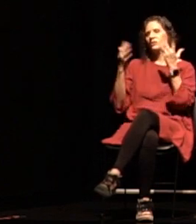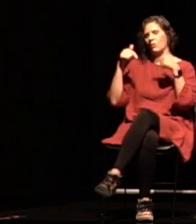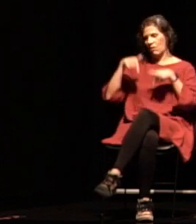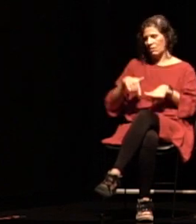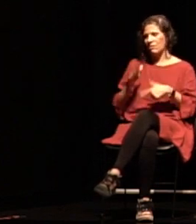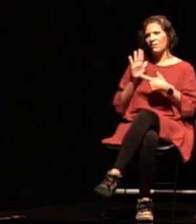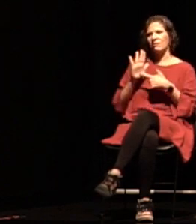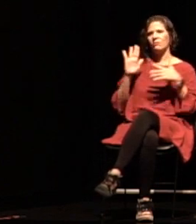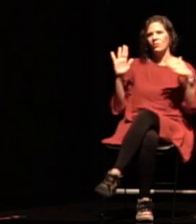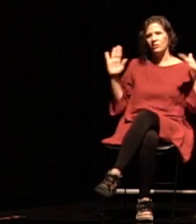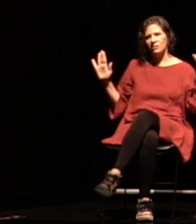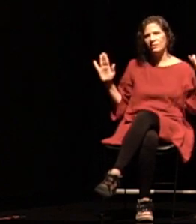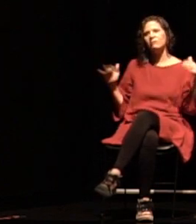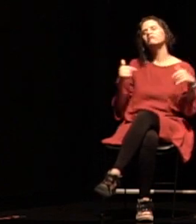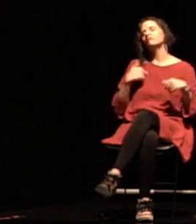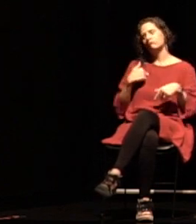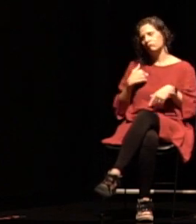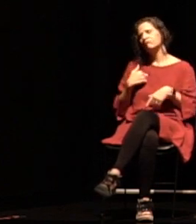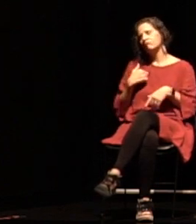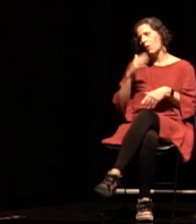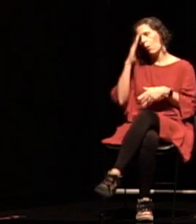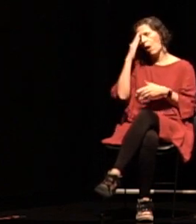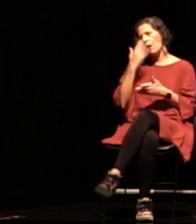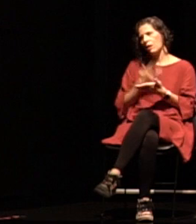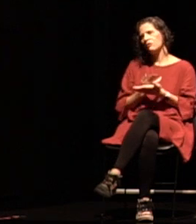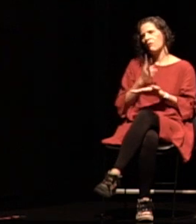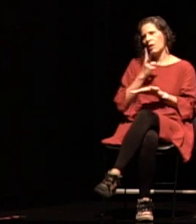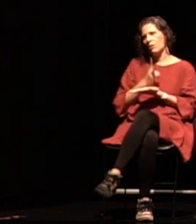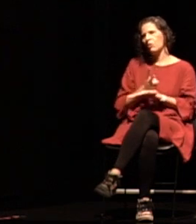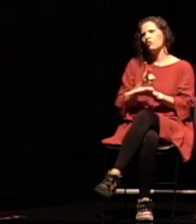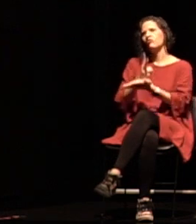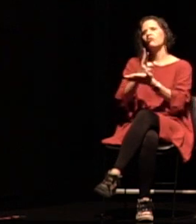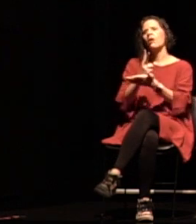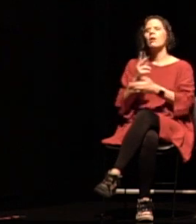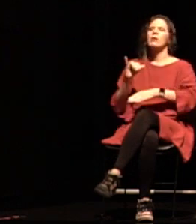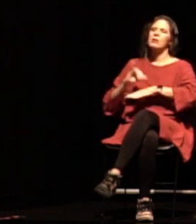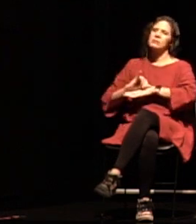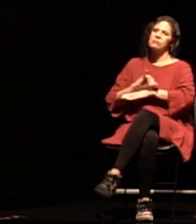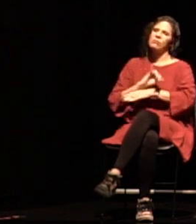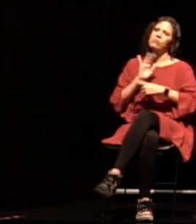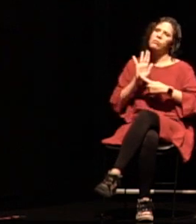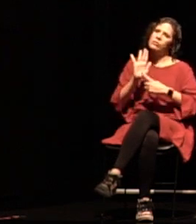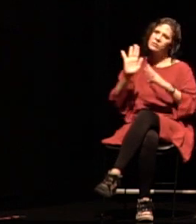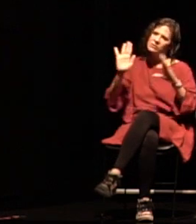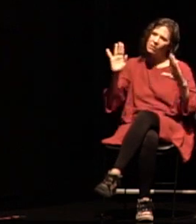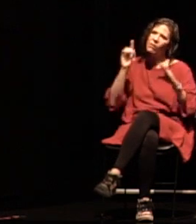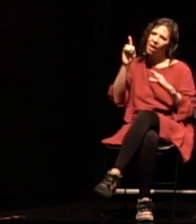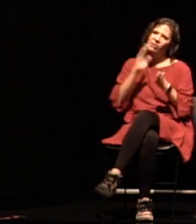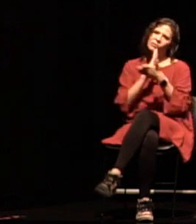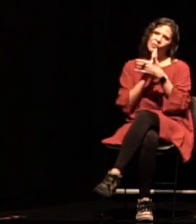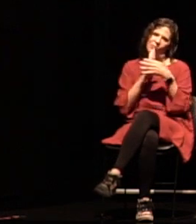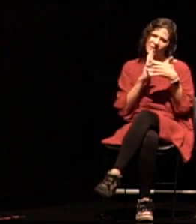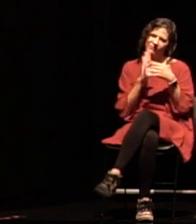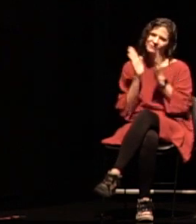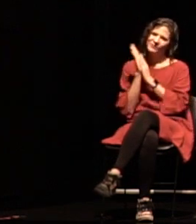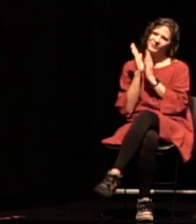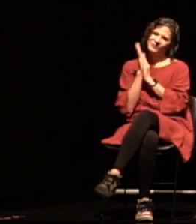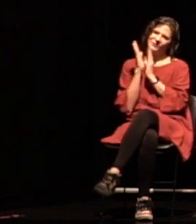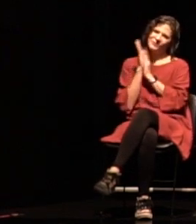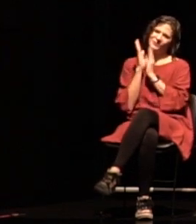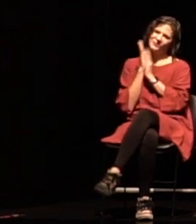exposição e que eu acho que continuará a ocorrer na exposição no Tomi Otake.